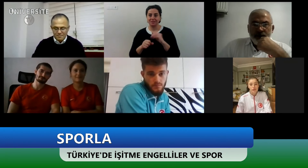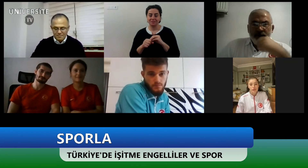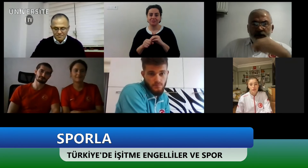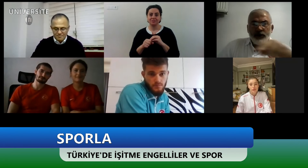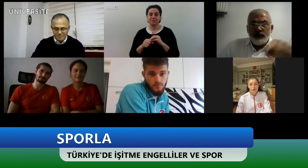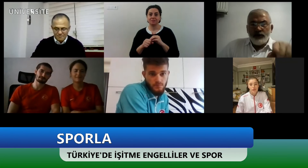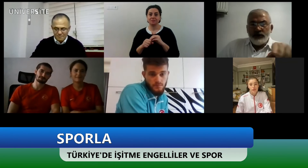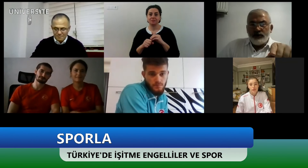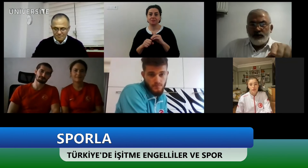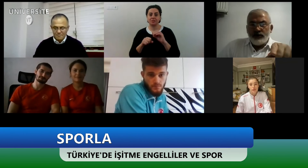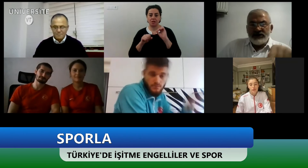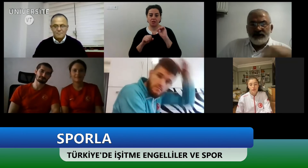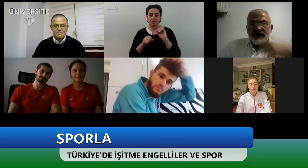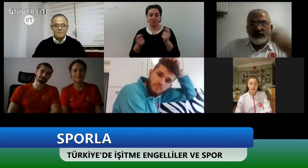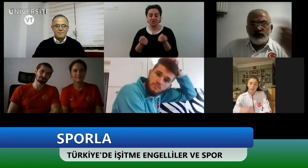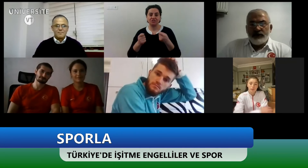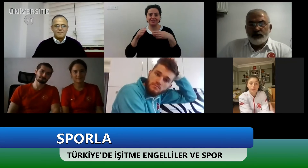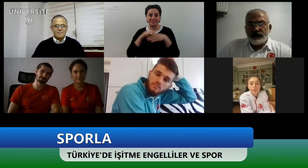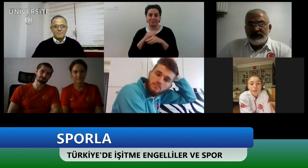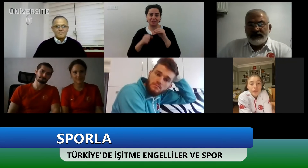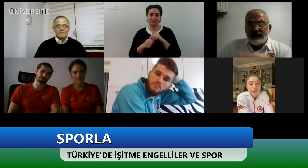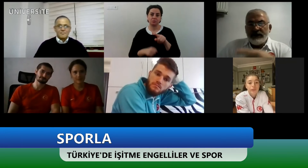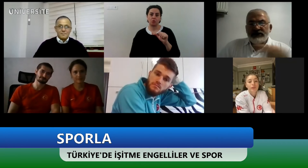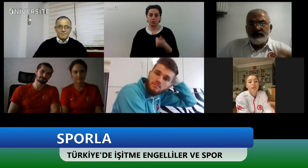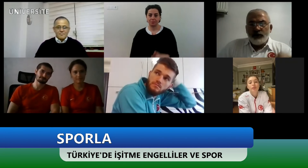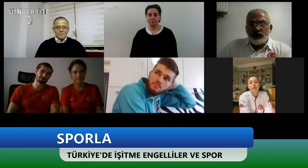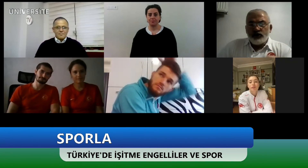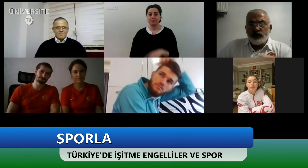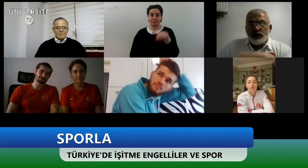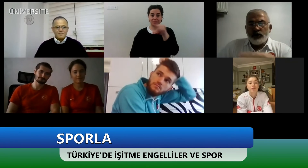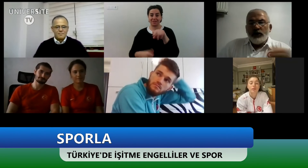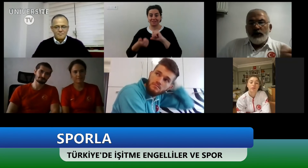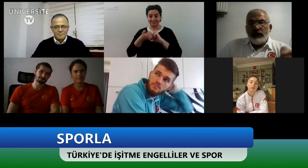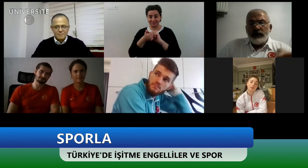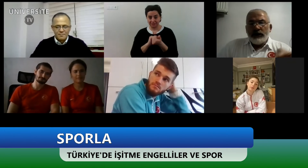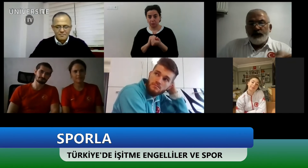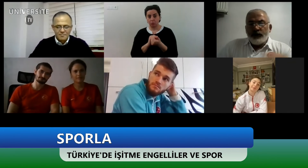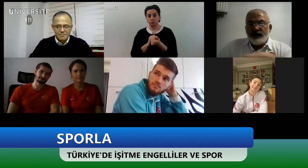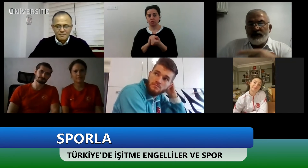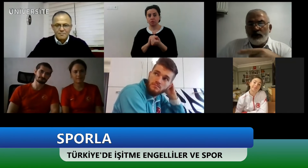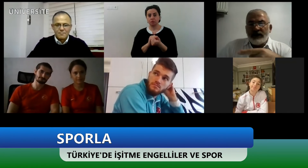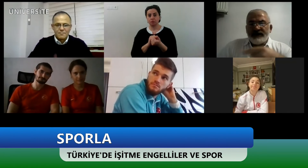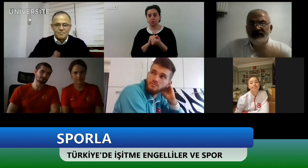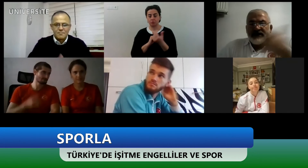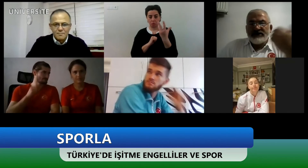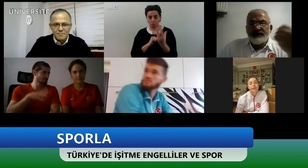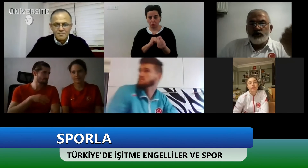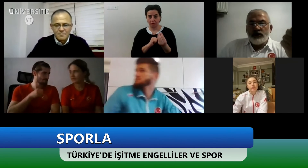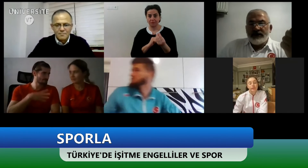Bana göre bu aşamadan sonra buradaki sporcu profilinde olan